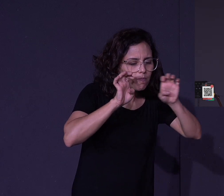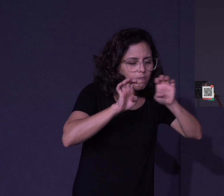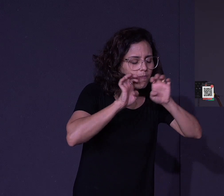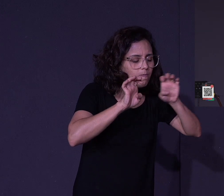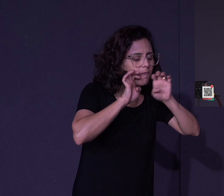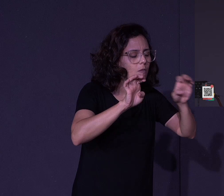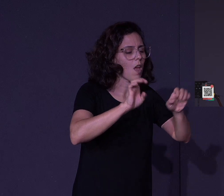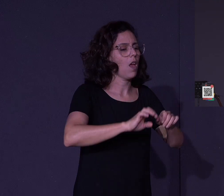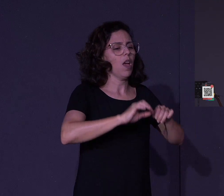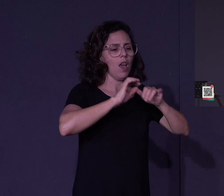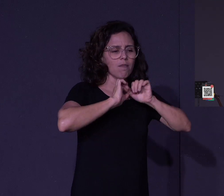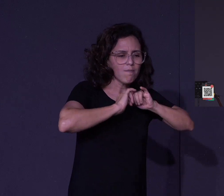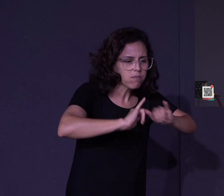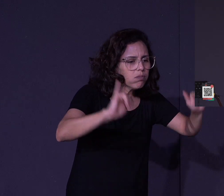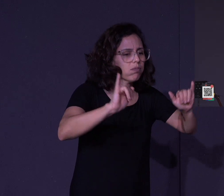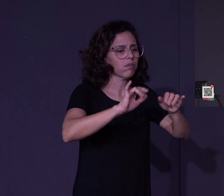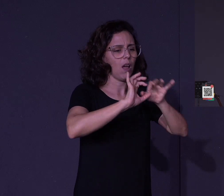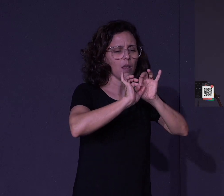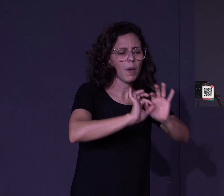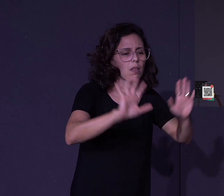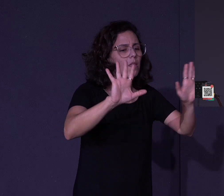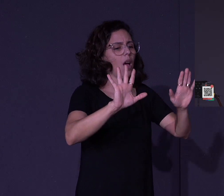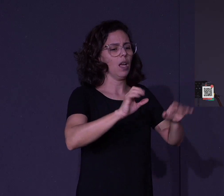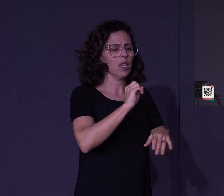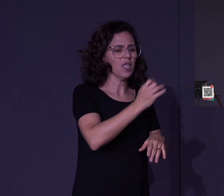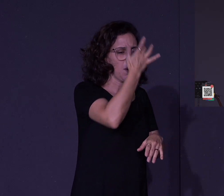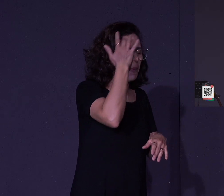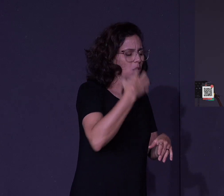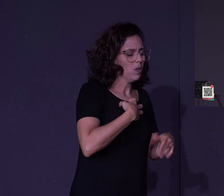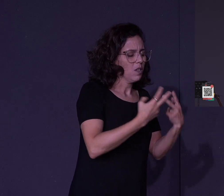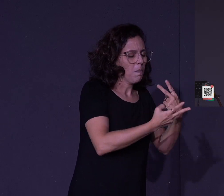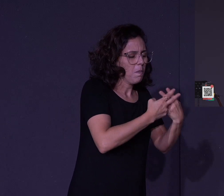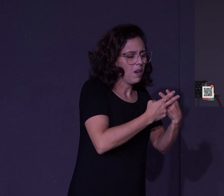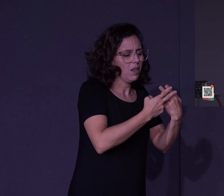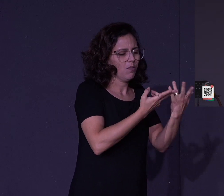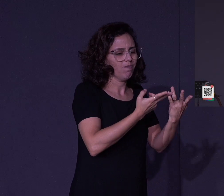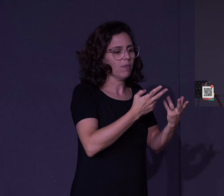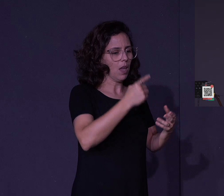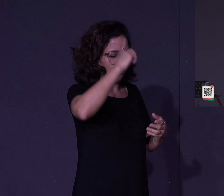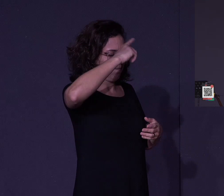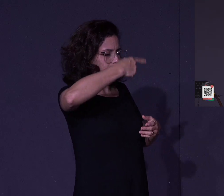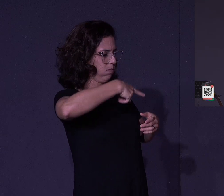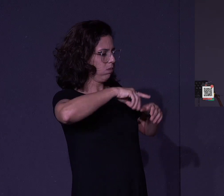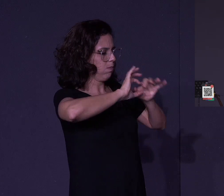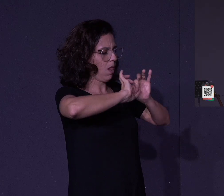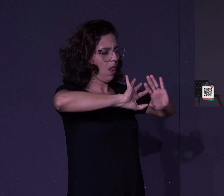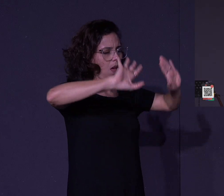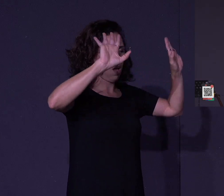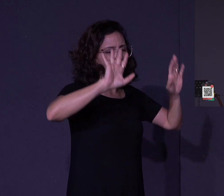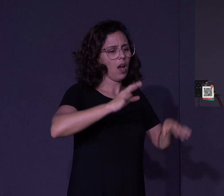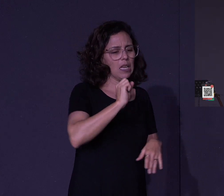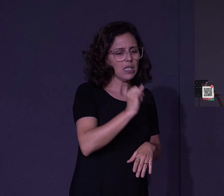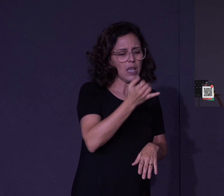anunciar liberdade aos cativos, libertação das trevas aos prisioneiros, para consolar todos os que